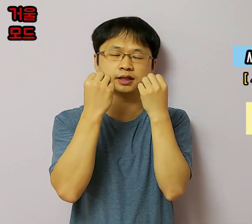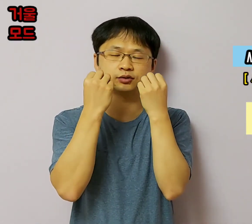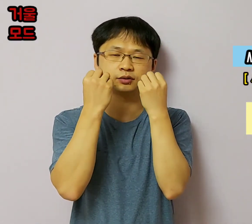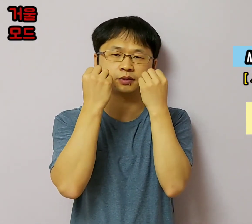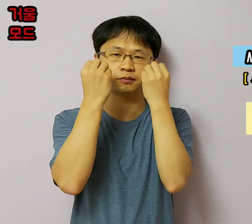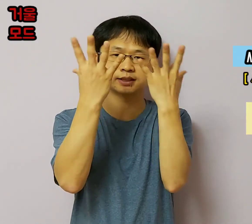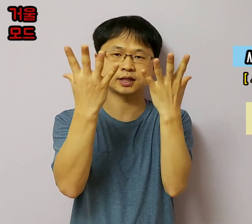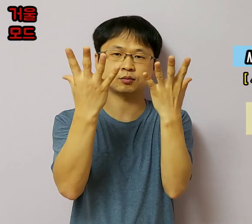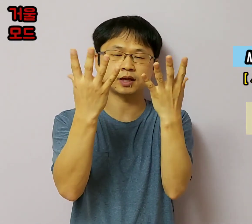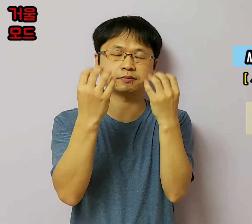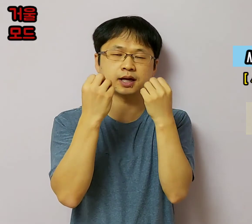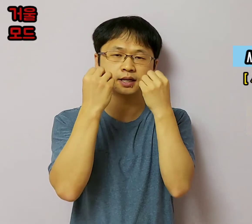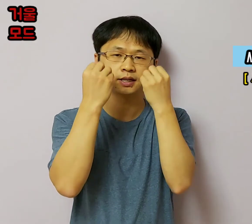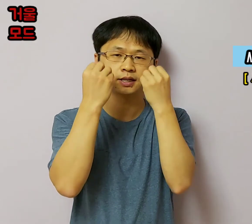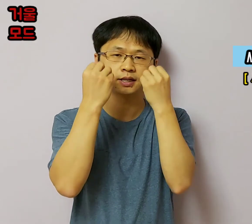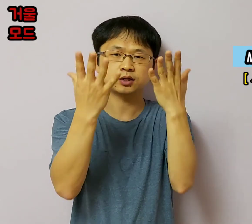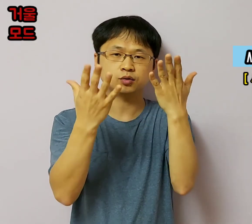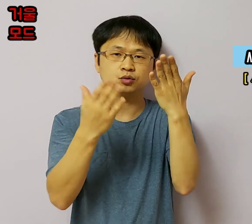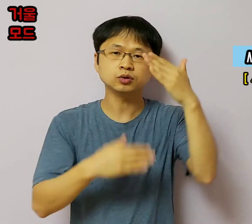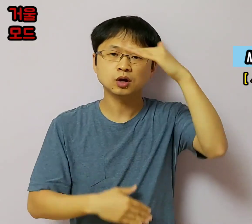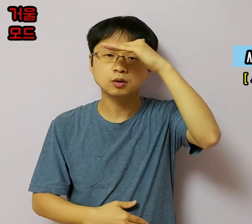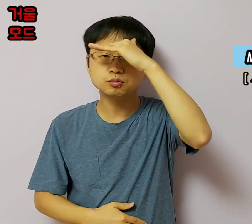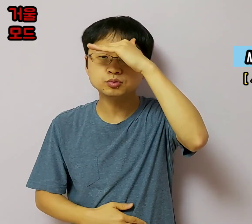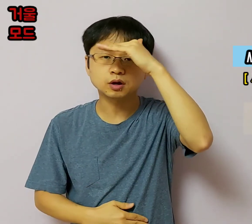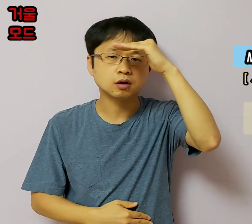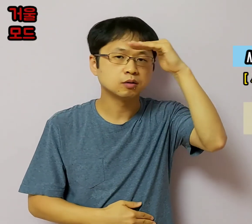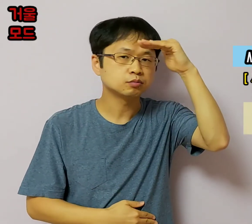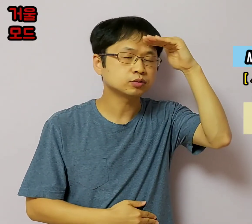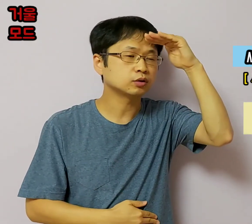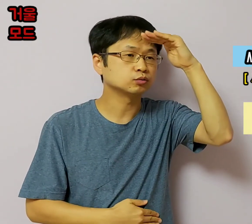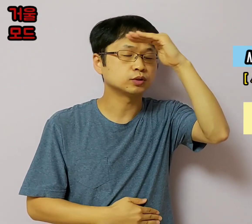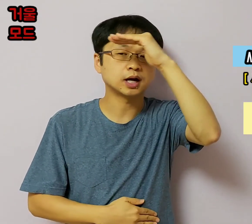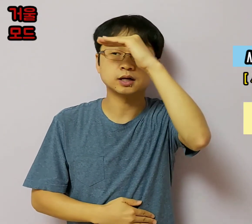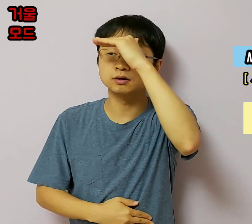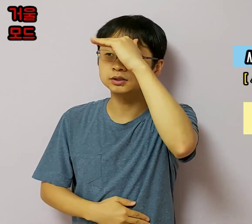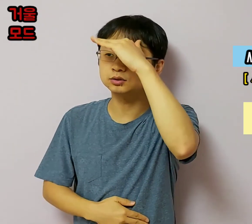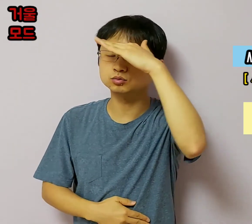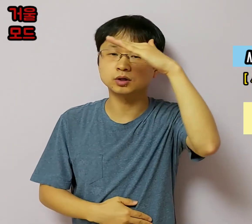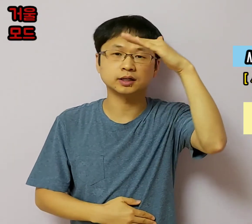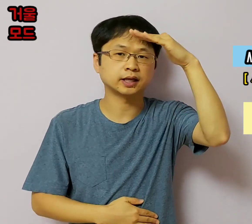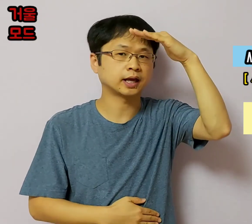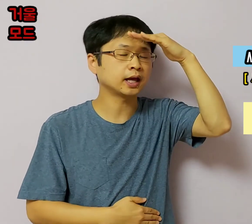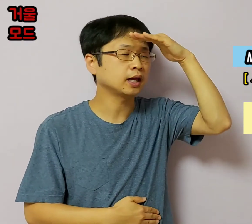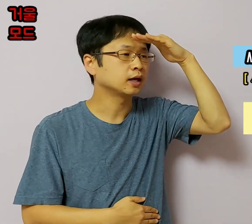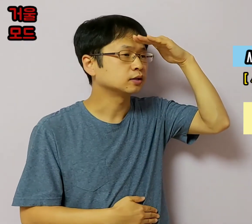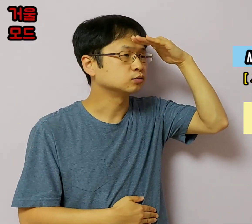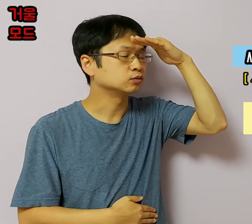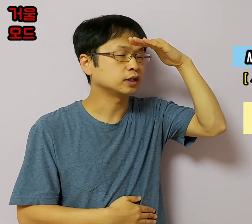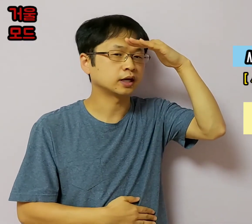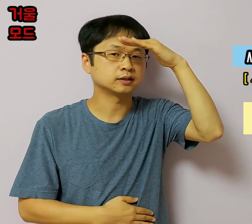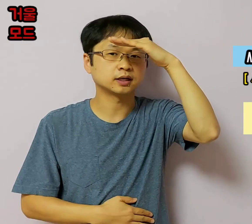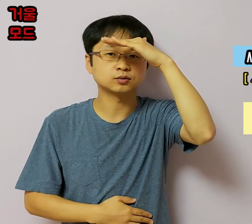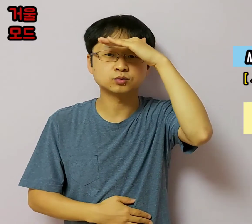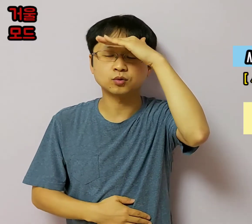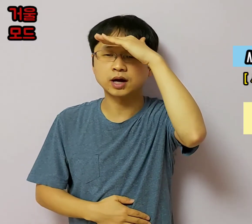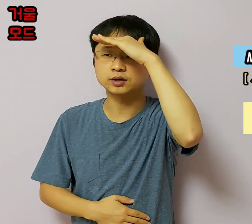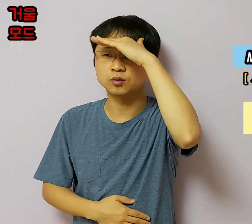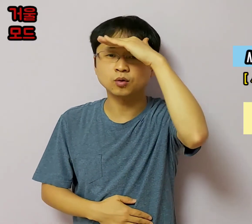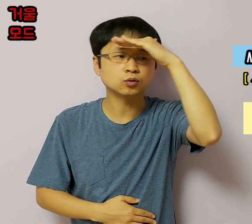연상해 주시면 됩니다. 새롭다입니다. 새로운 풍경. 풍경은 우리가 경치를 구경할 때 눈 위에 이렇게 손으로 가리고